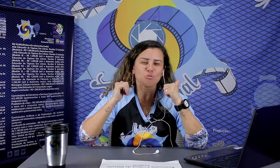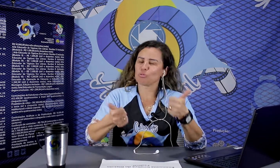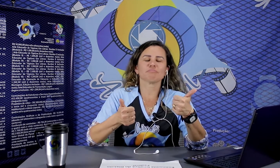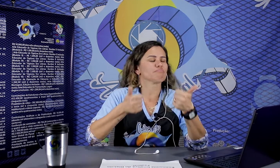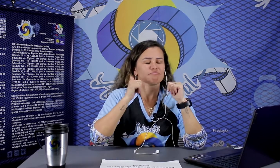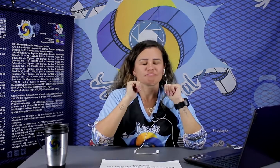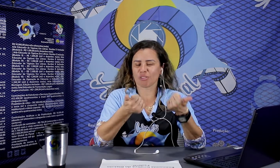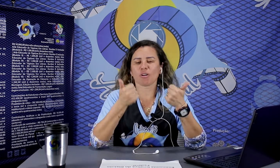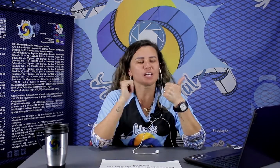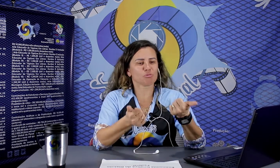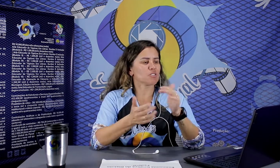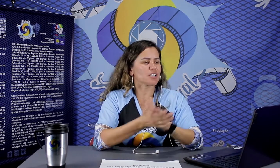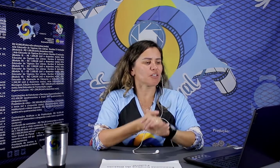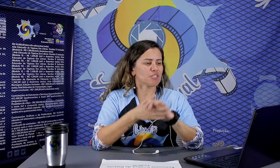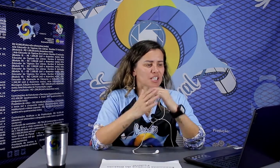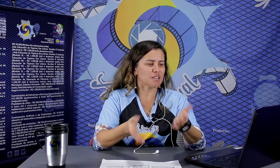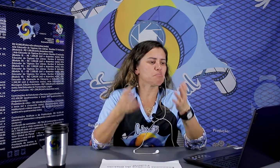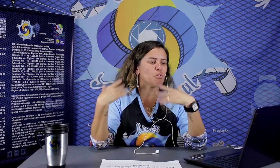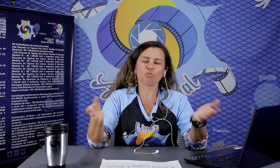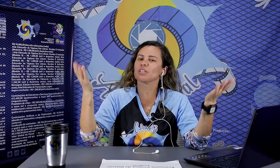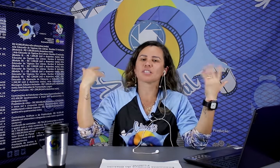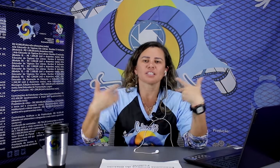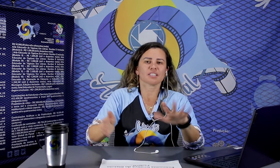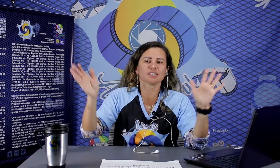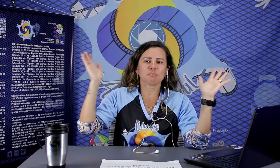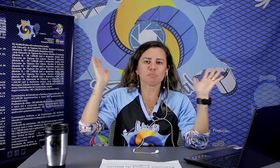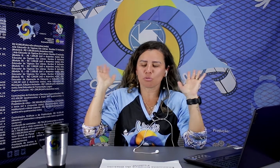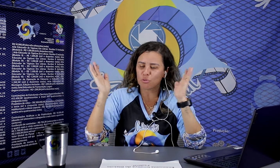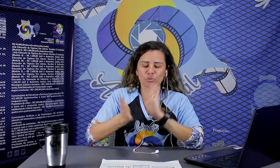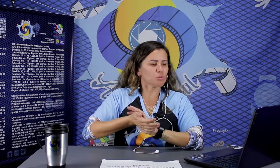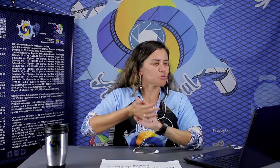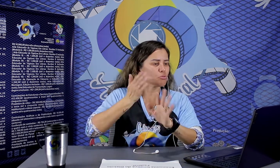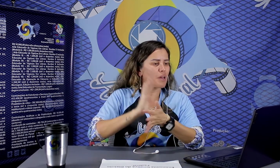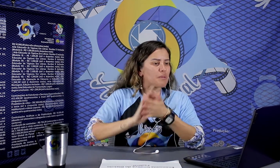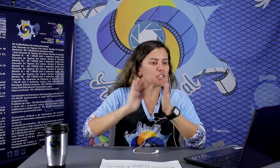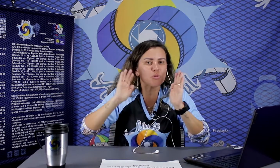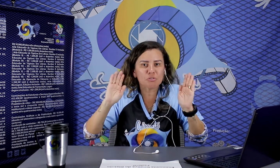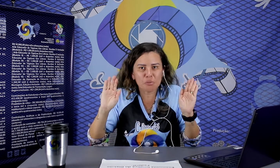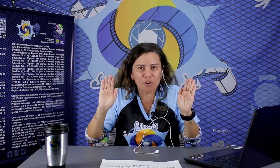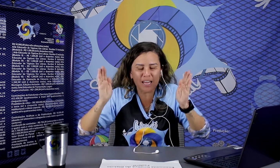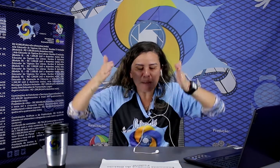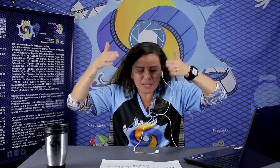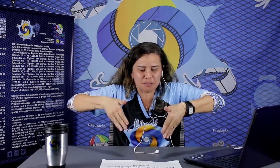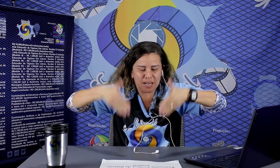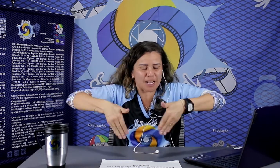Casou, ok, tudo certo, cerimônia, namorou, tudo bem, mas quando foi morar na mesma